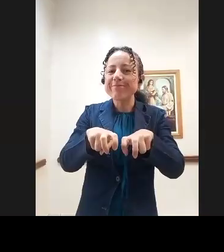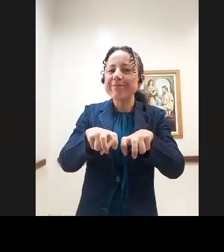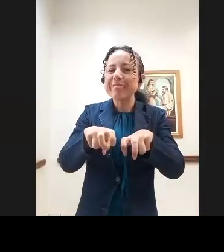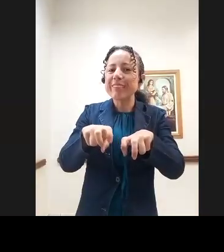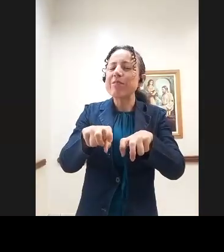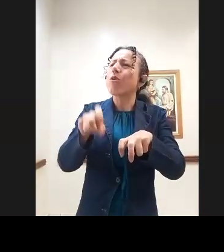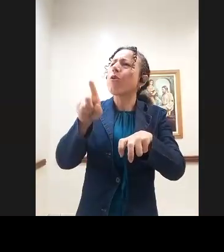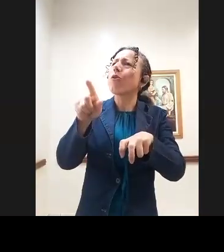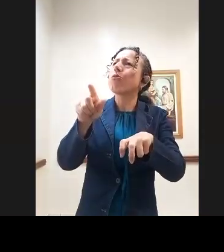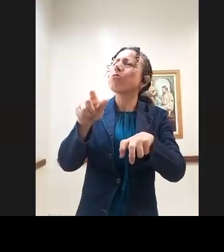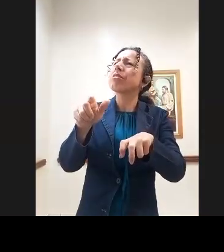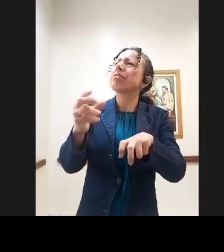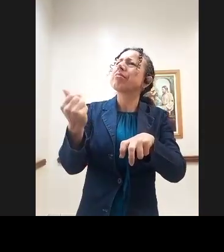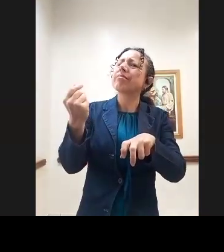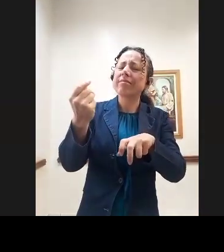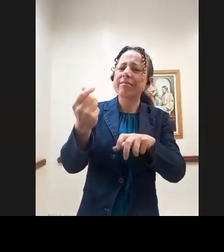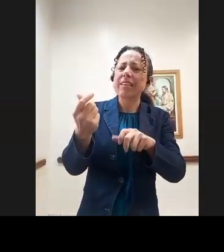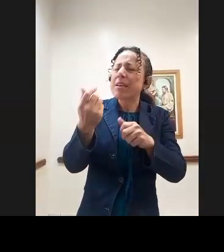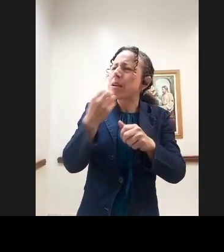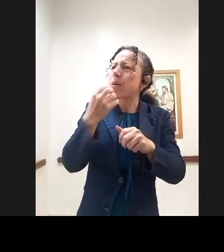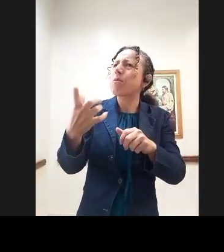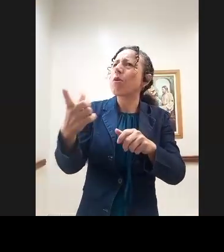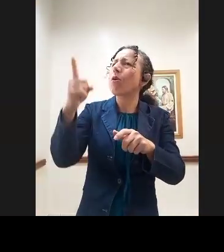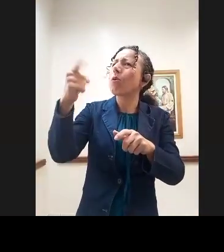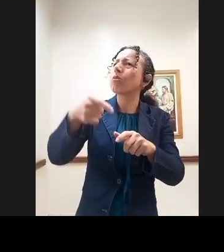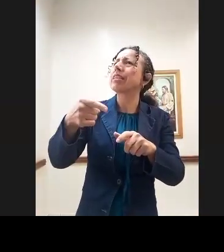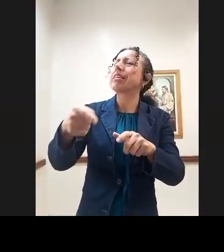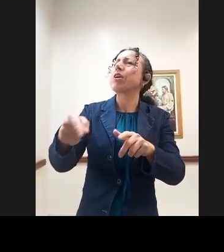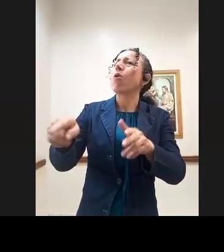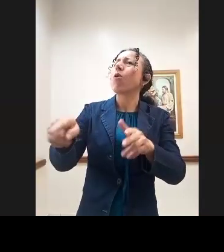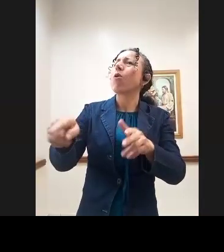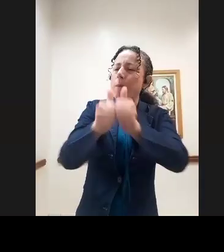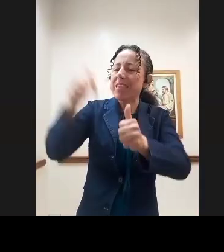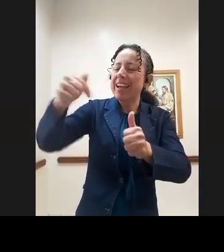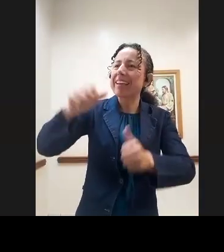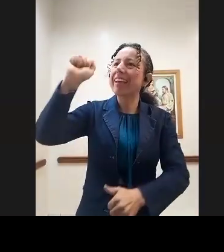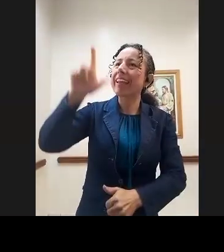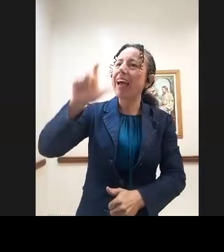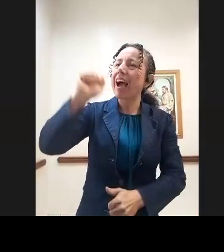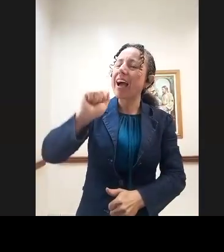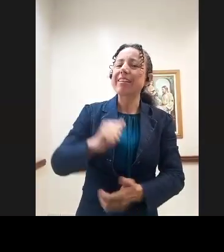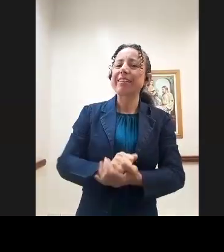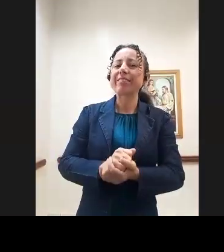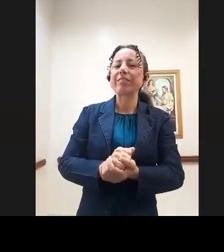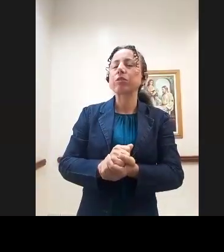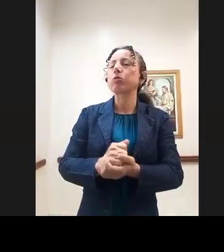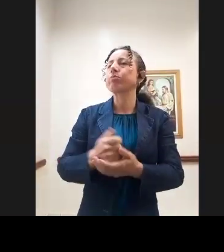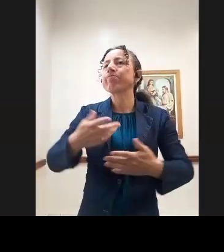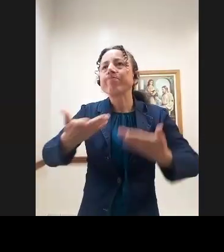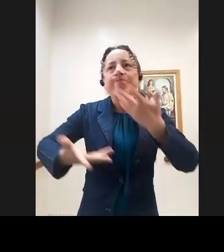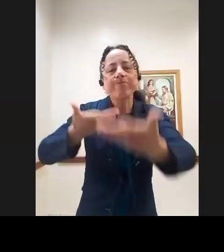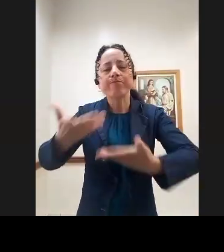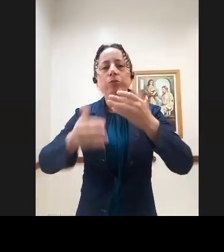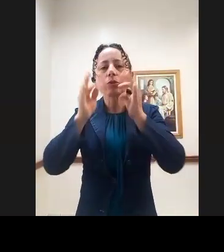que bom que eu posso ter um momento para prestar meu testemunho, né? Especial para eles que a gente tá sempre em casa, mas é bom estar com eles aqui na